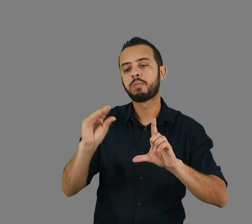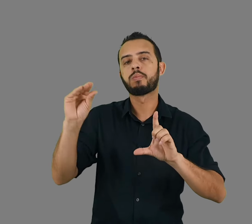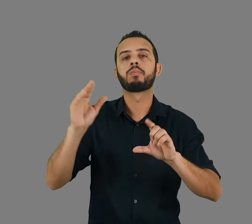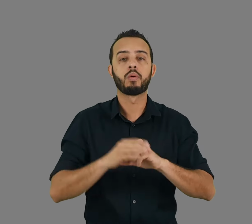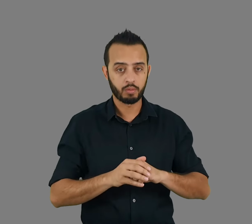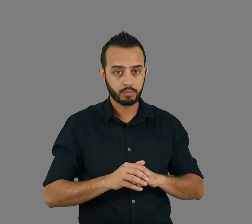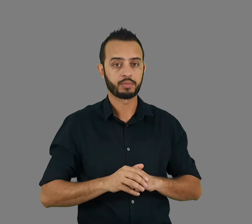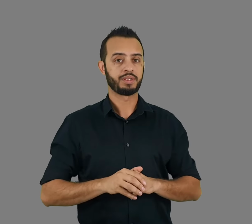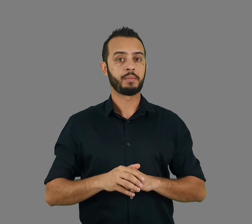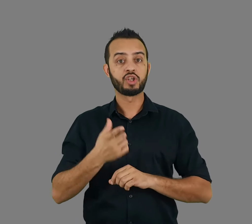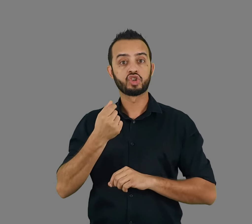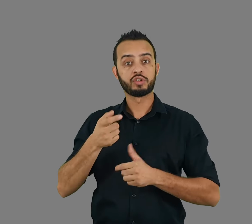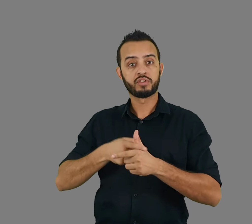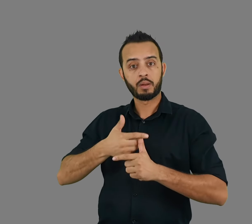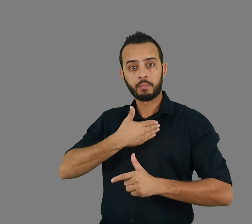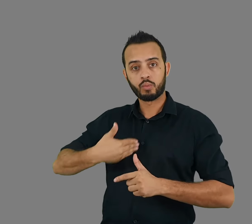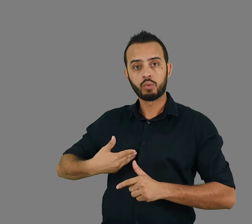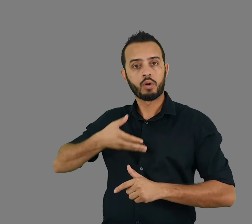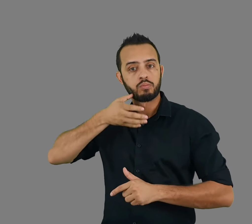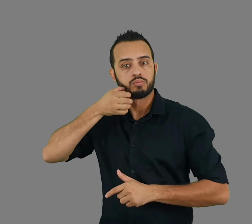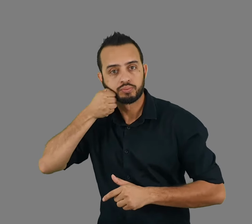pública, auxílios e donativos em dinheiro.